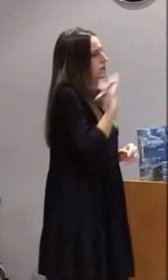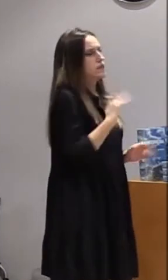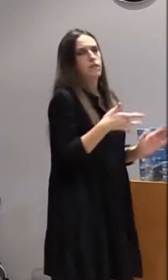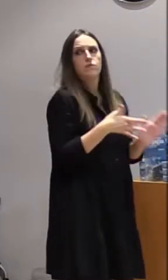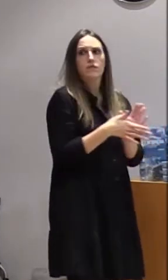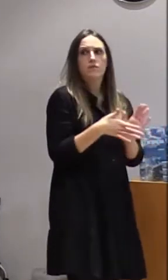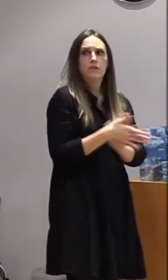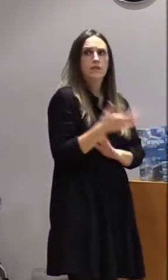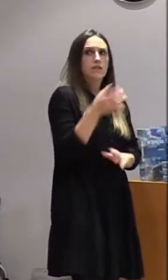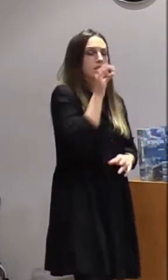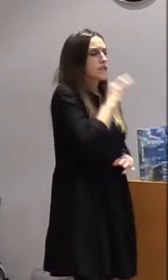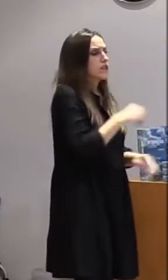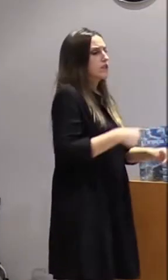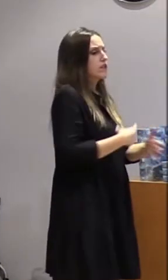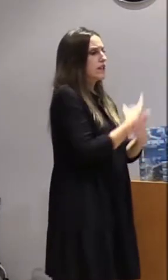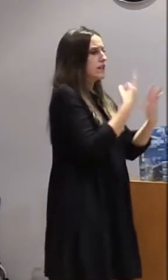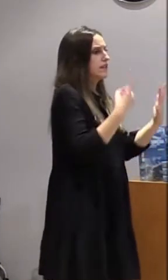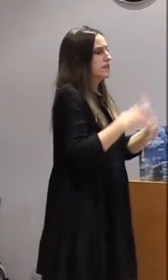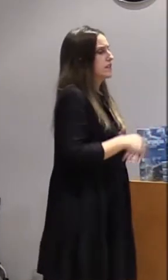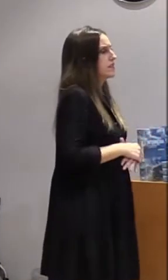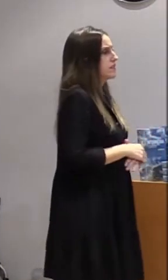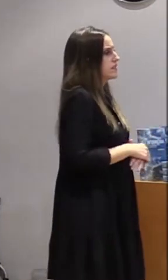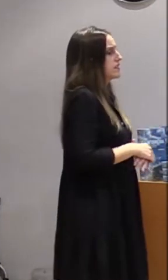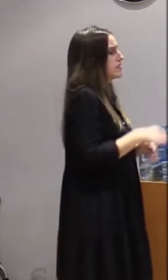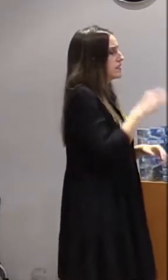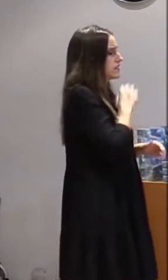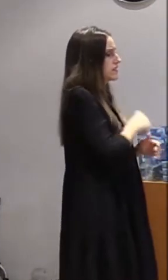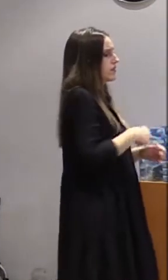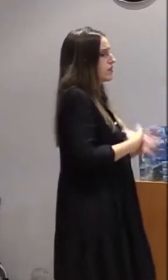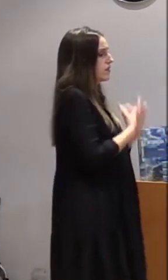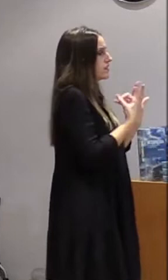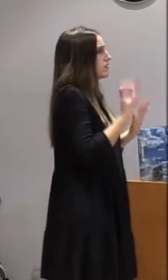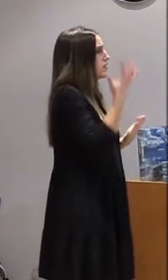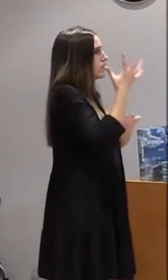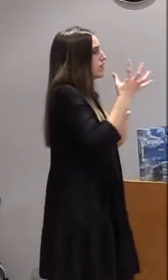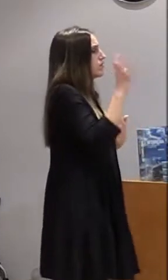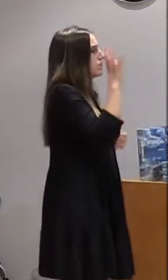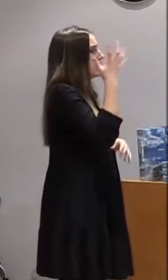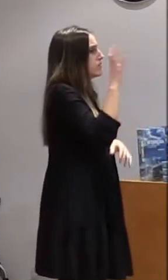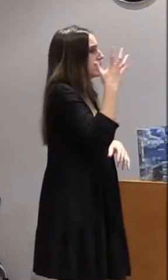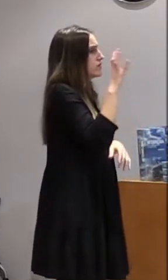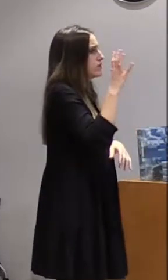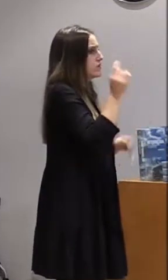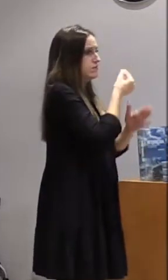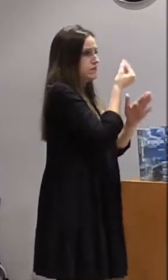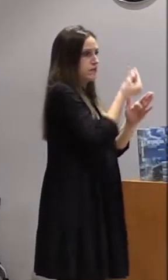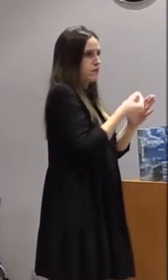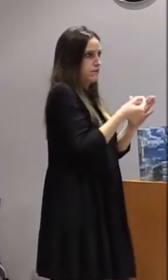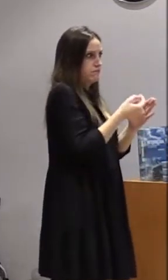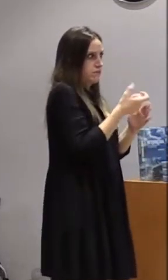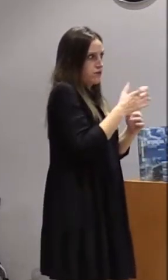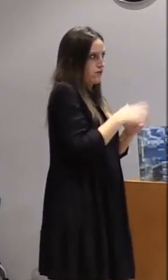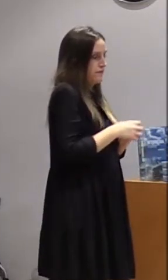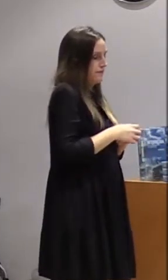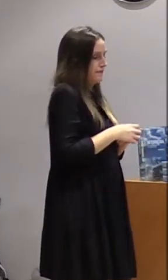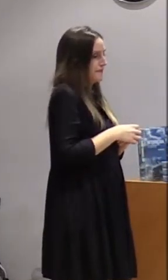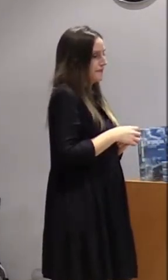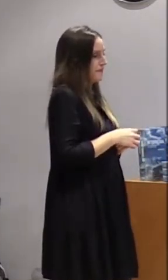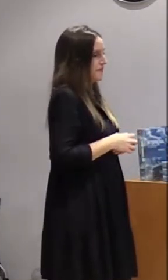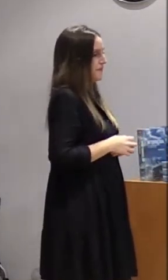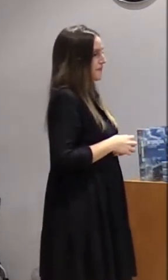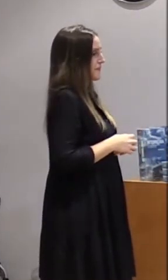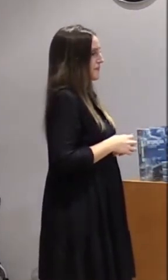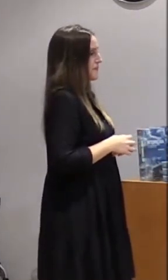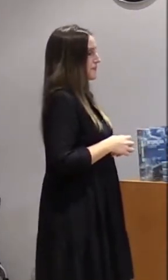del siglo XVI. El siglo XVI, los meteorólogos pintaban muy poco, ¿eh? No se había desarrollado mucho la